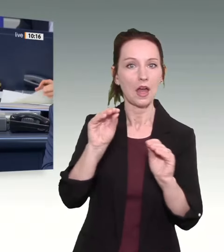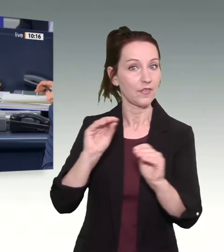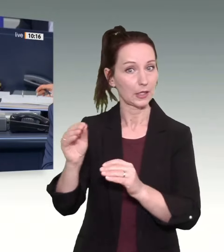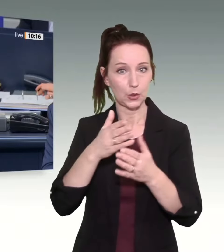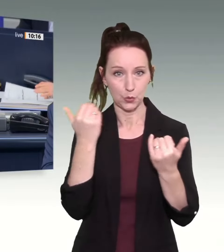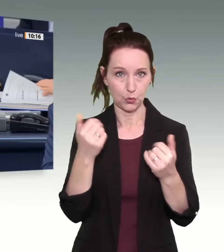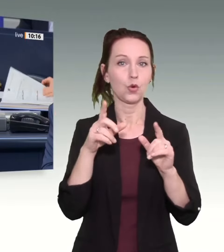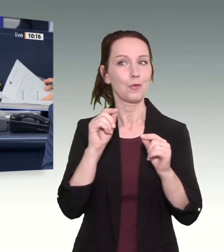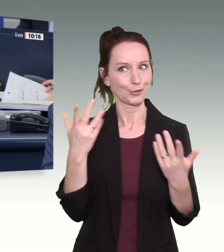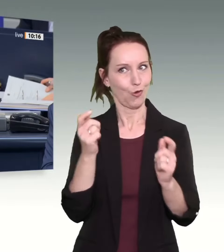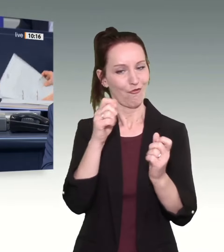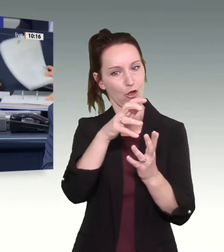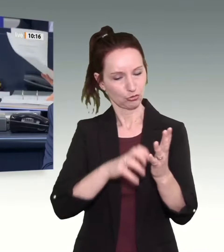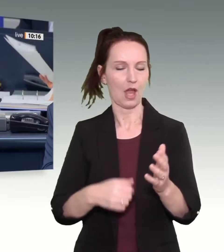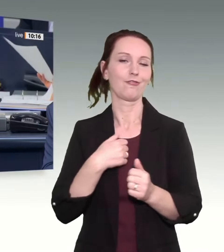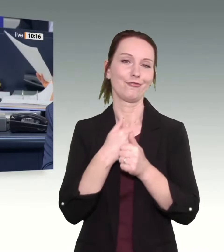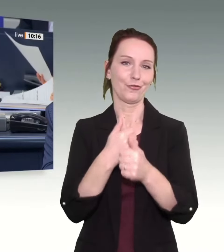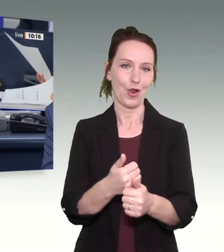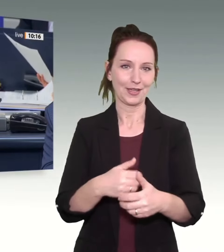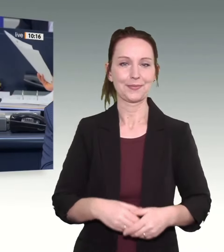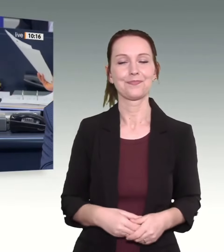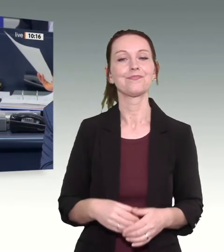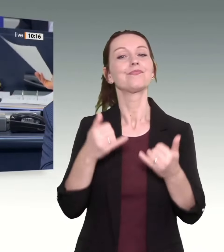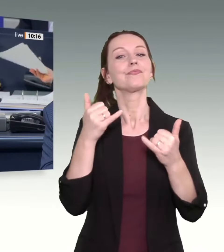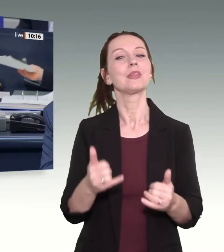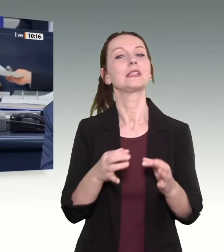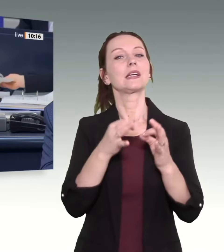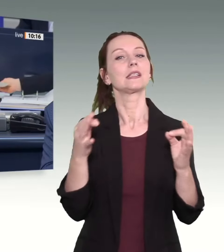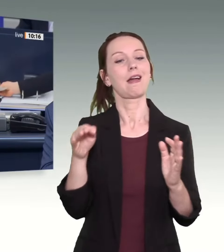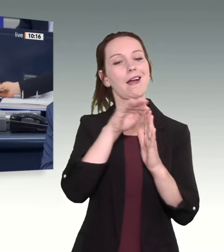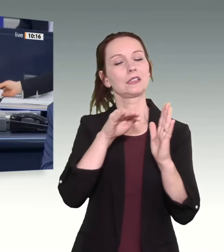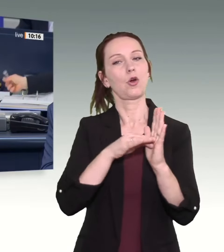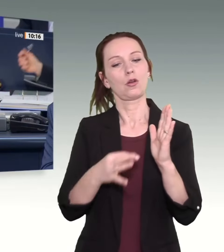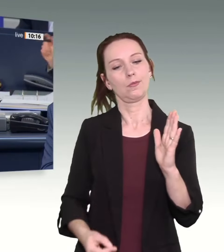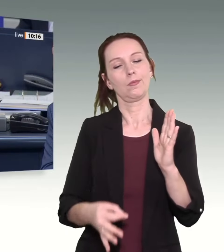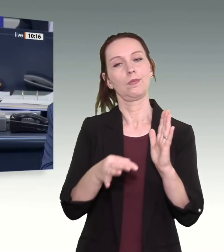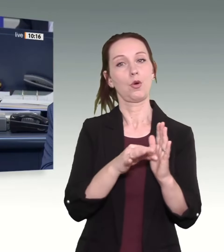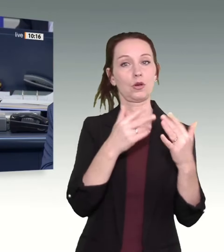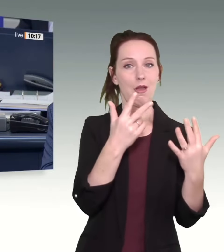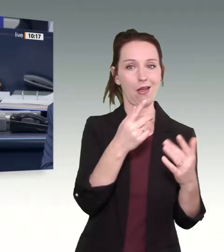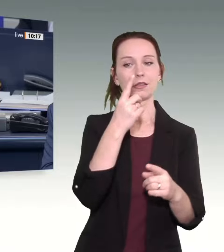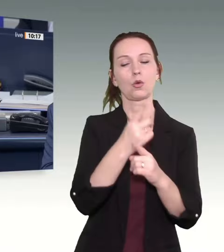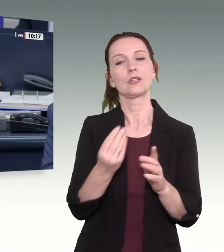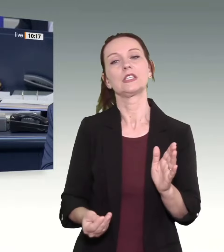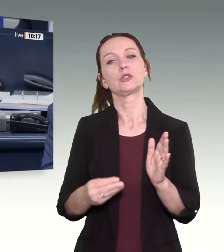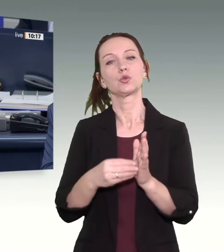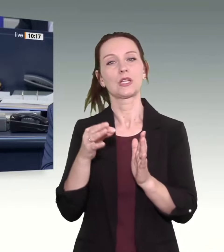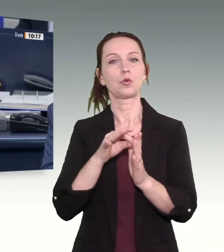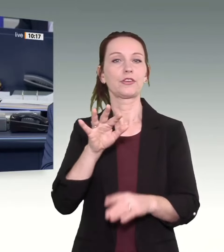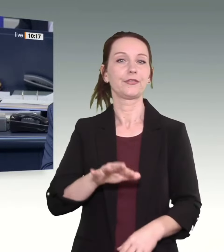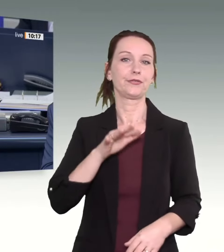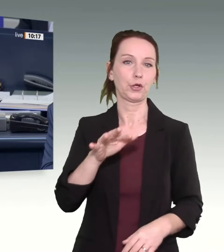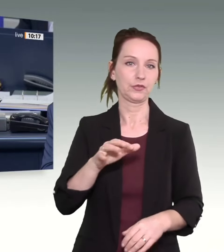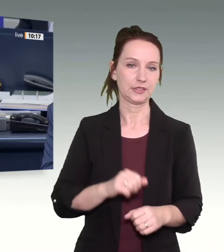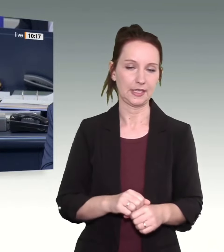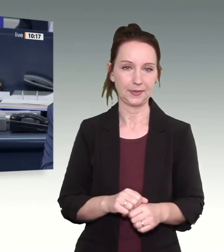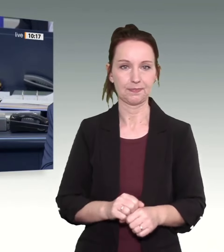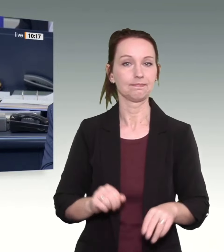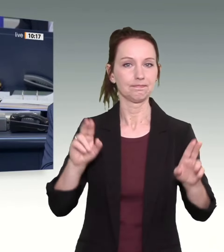vorgeschlagen. Ich rufe auf den Tagesordnungspunkt 8 sowie Zusatzpunkt 15. Beratung der